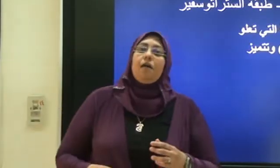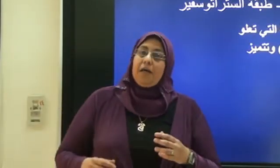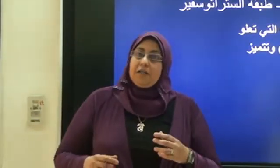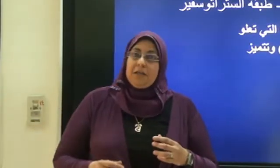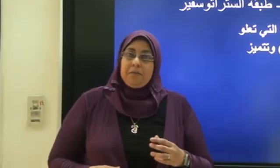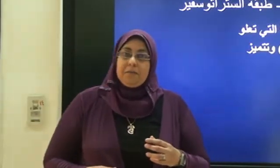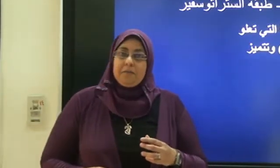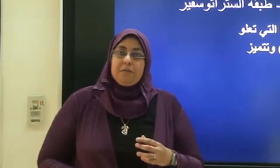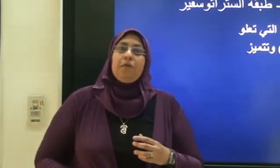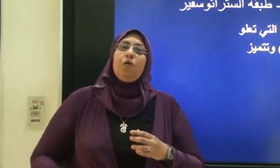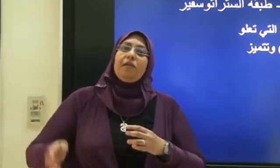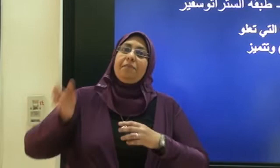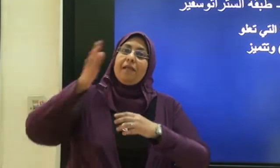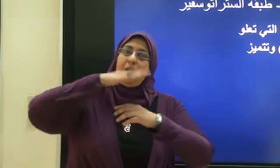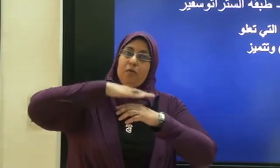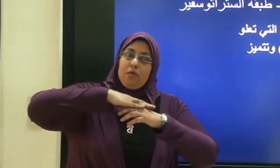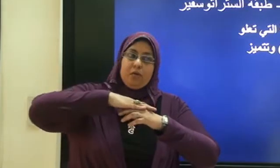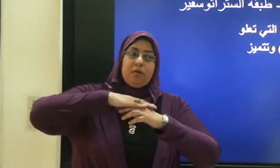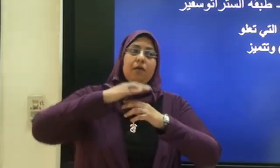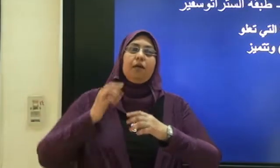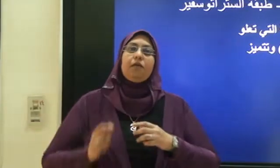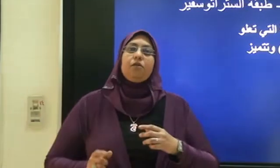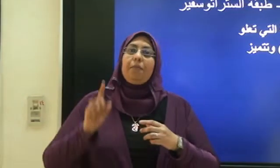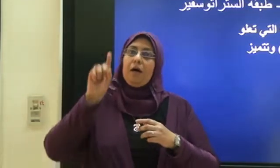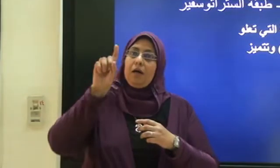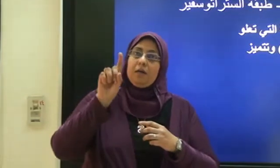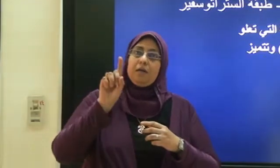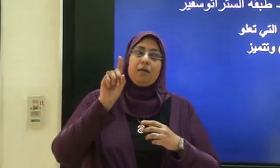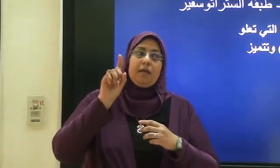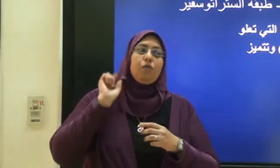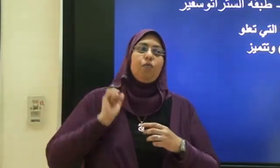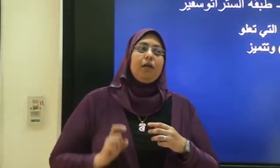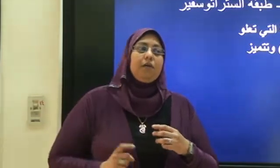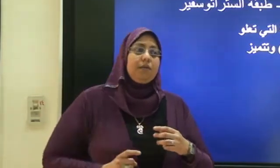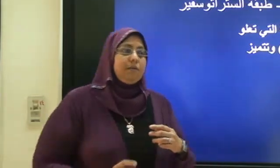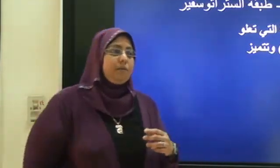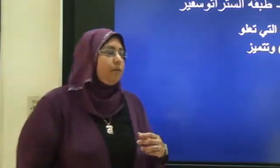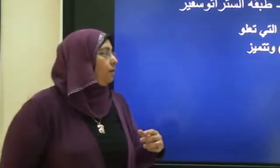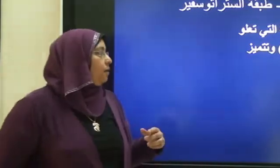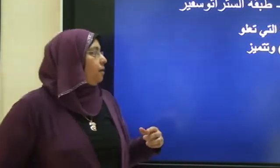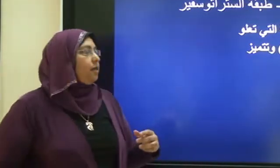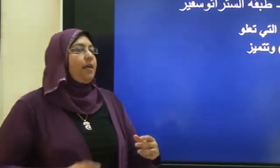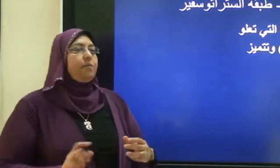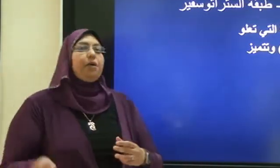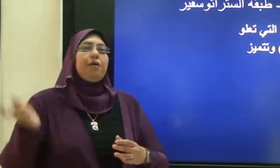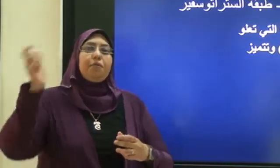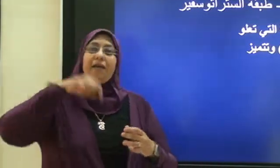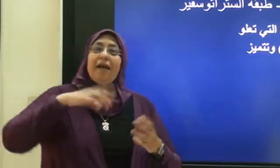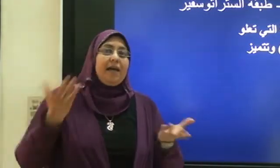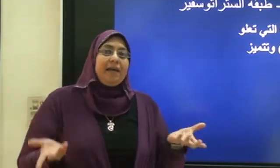الطبقة دي قلنا بتعلو الطبقة الأولى. طيب فيها إيه؟